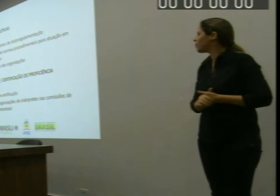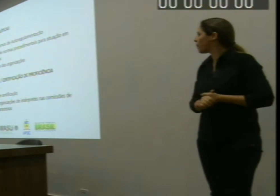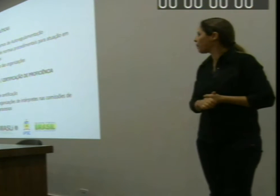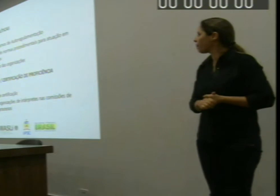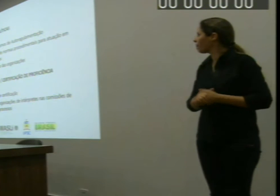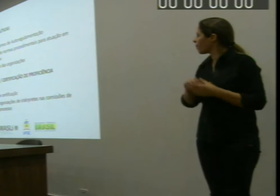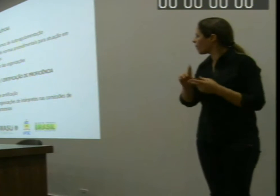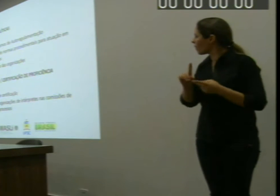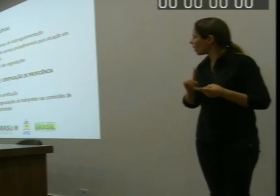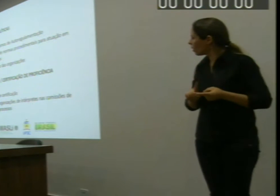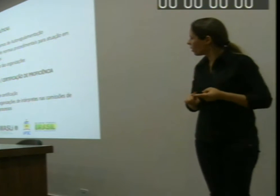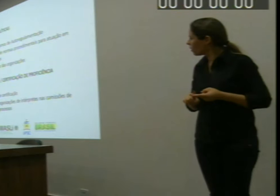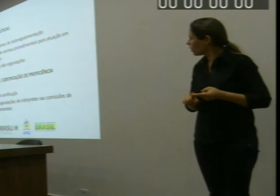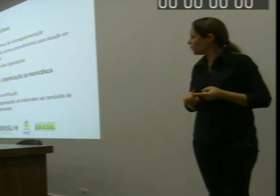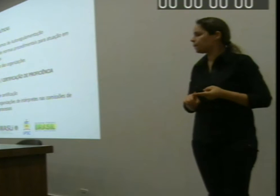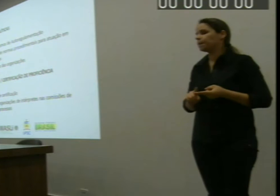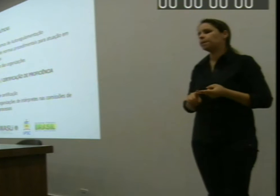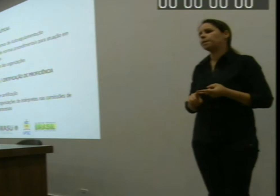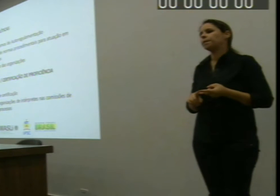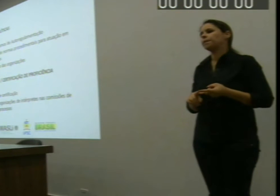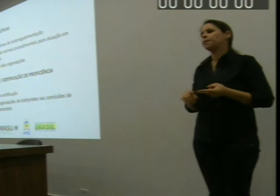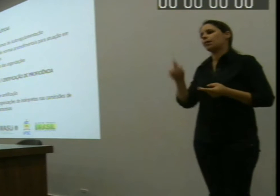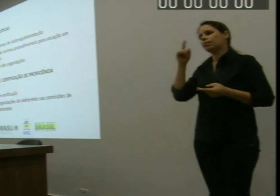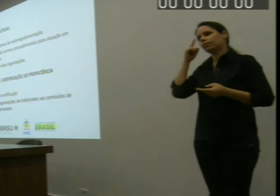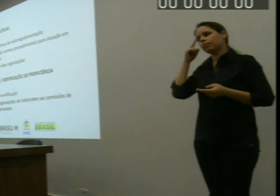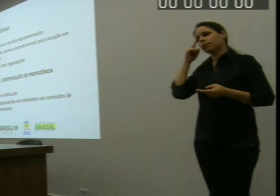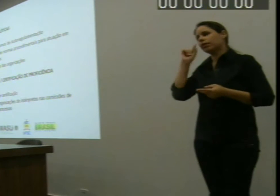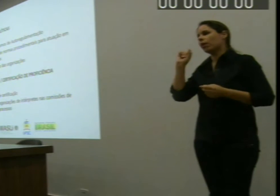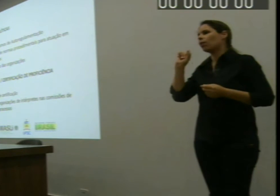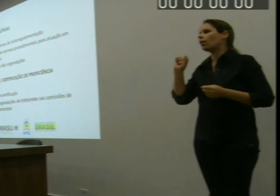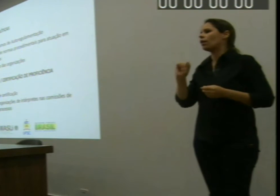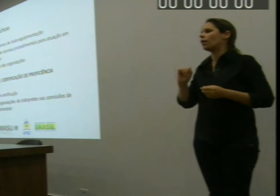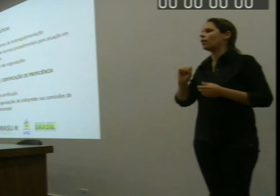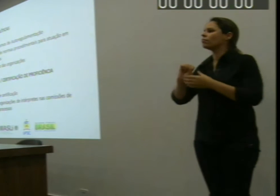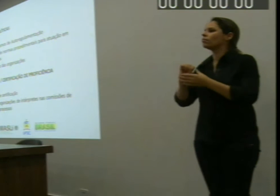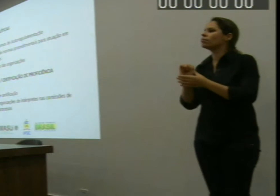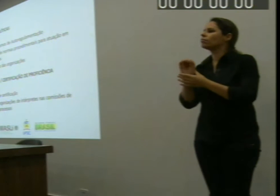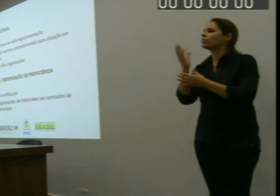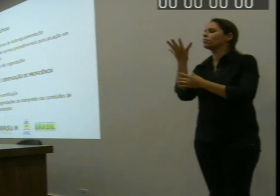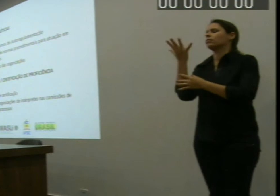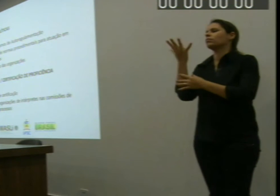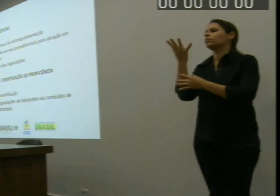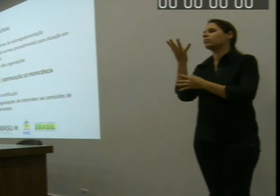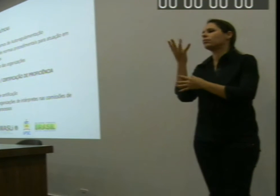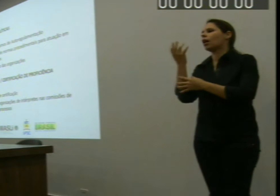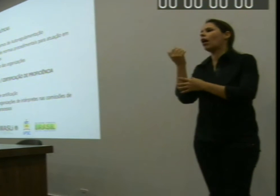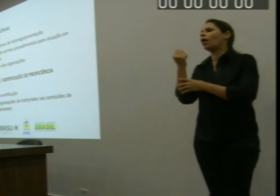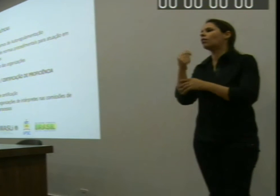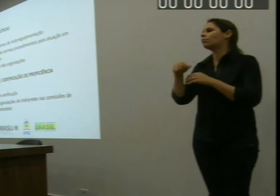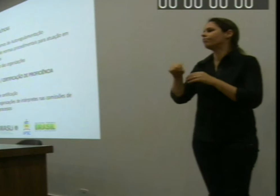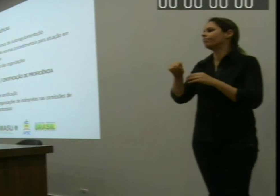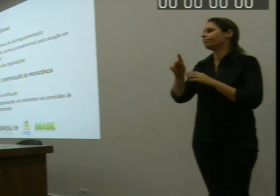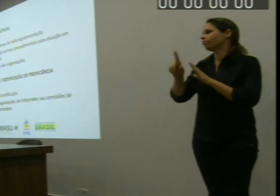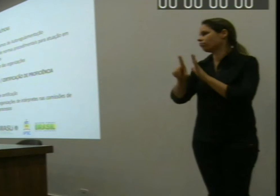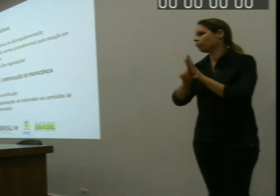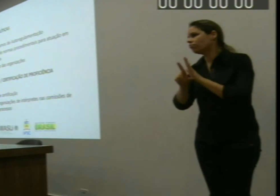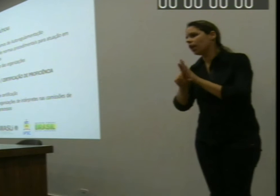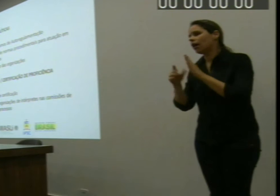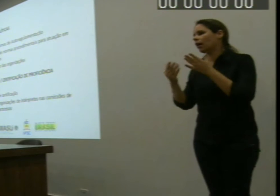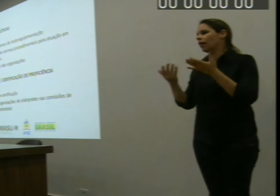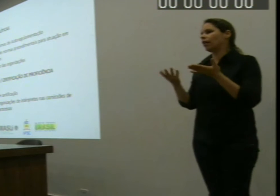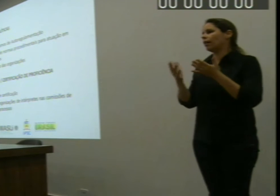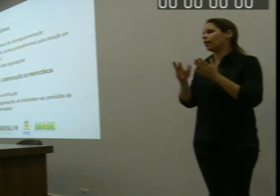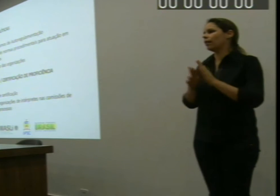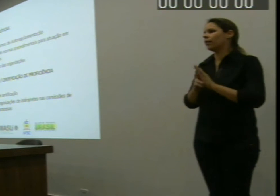a aspecto importante a ser refletido é a criação dos mecanismos de autorregulamentação muita gente pergunta